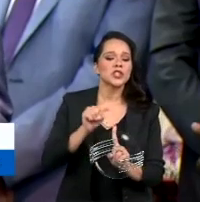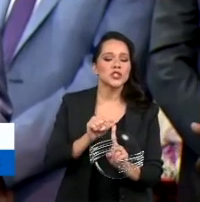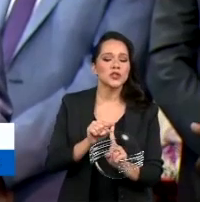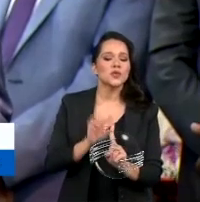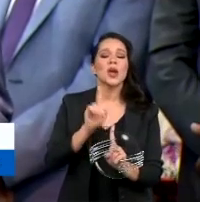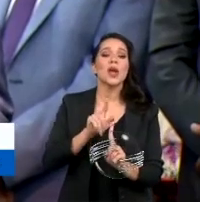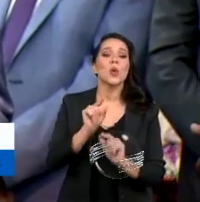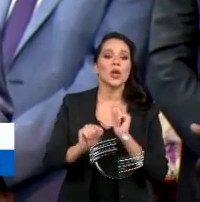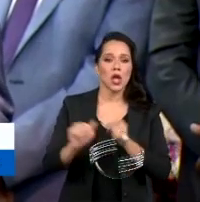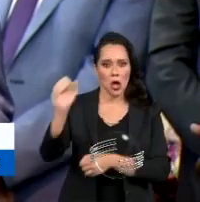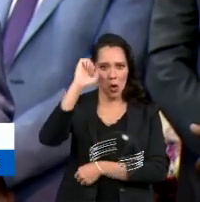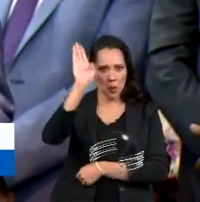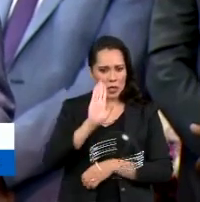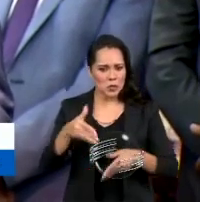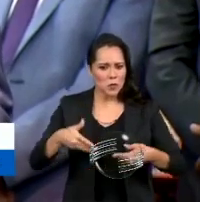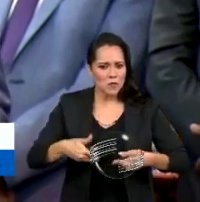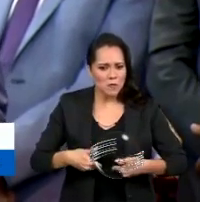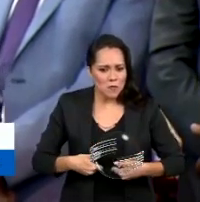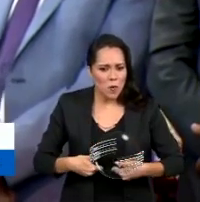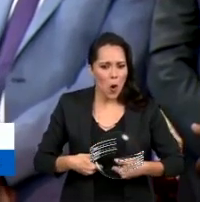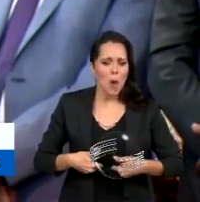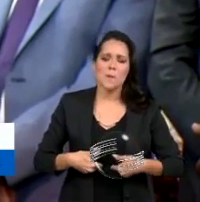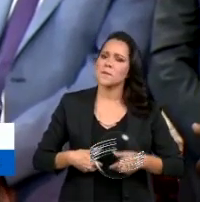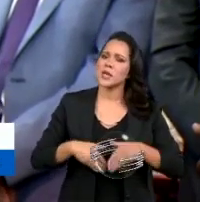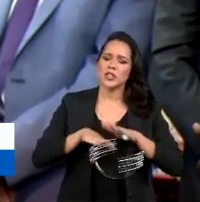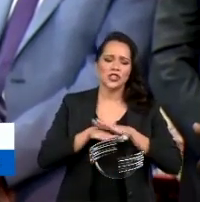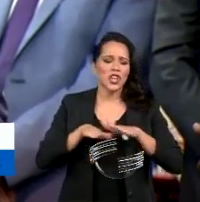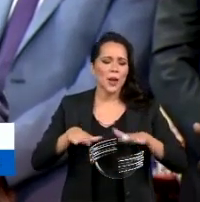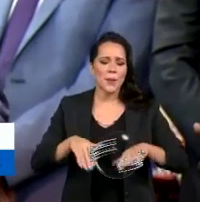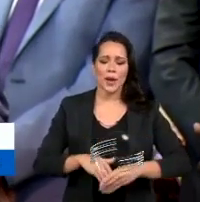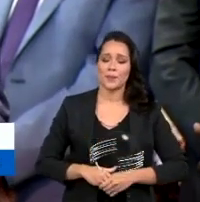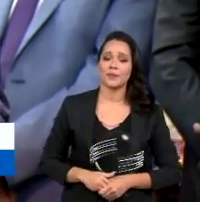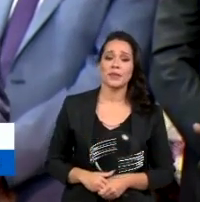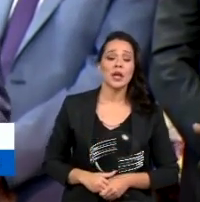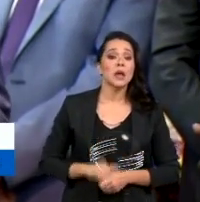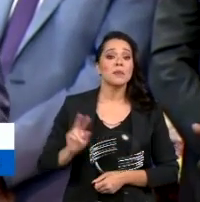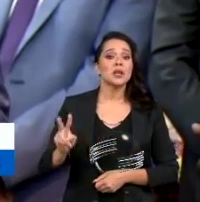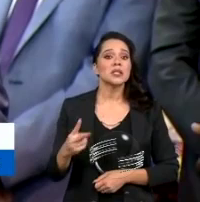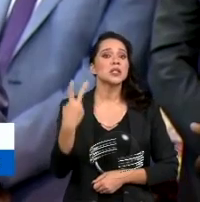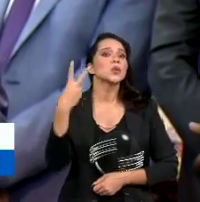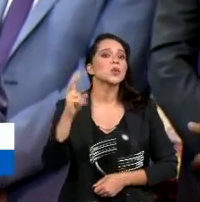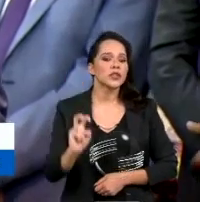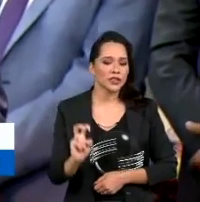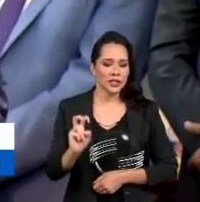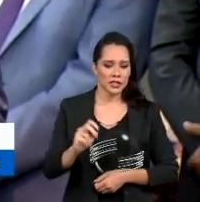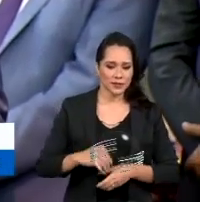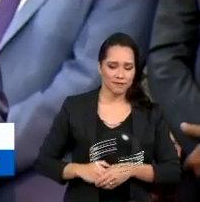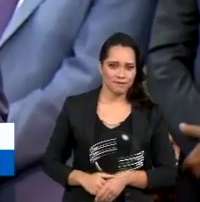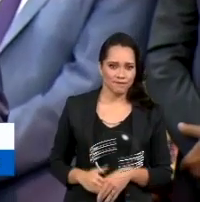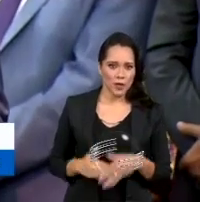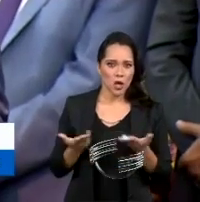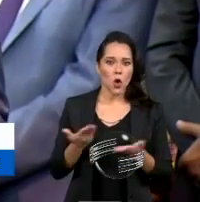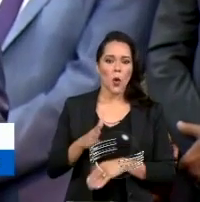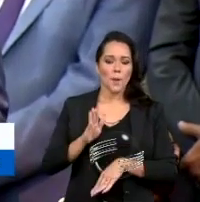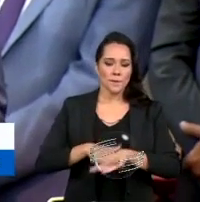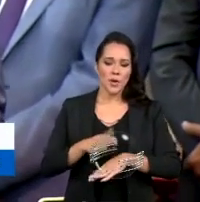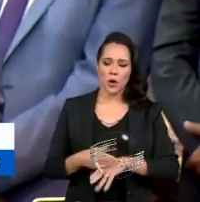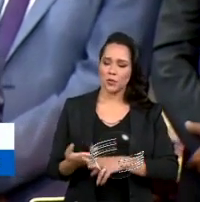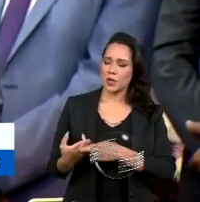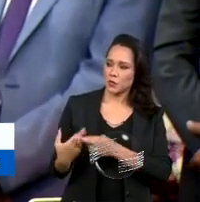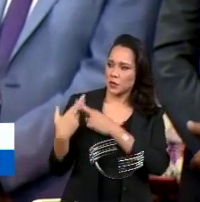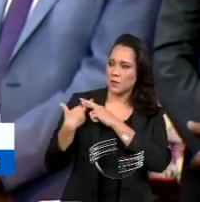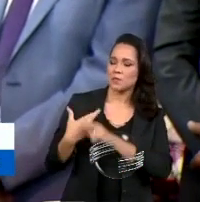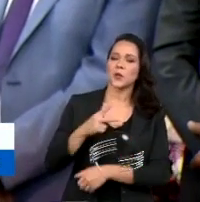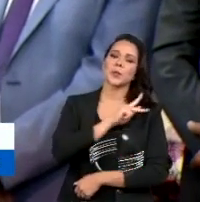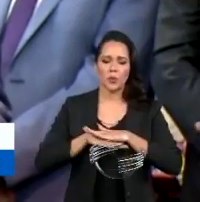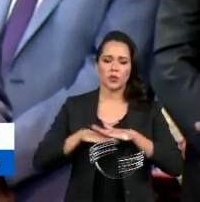Wellington, é o de colocar os pobres no orçamento para combater a fome de 33 milhões de brasileiros que